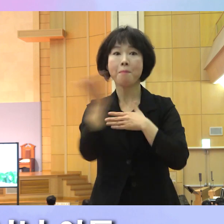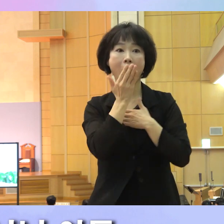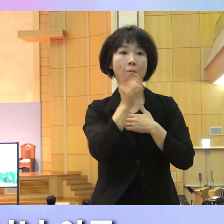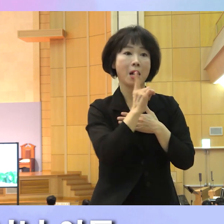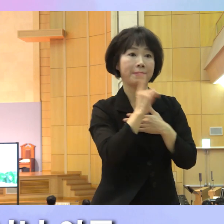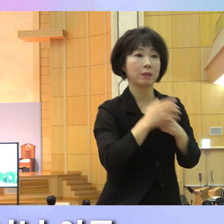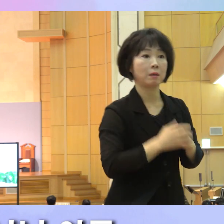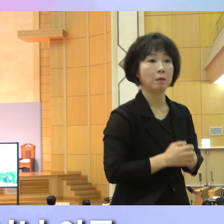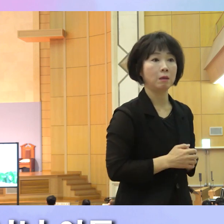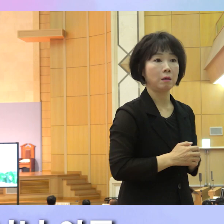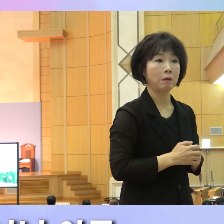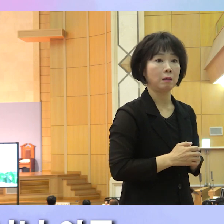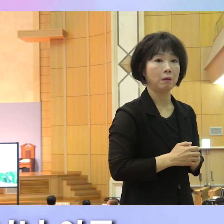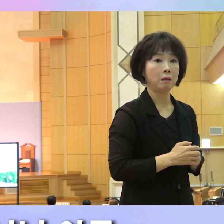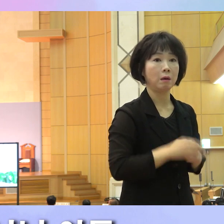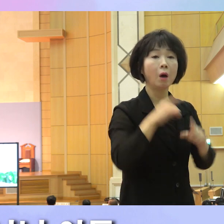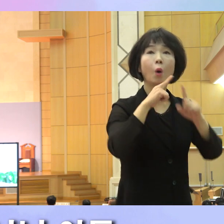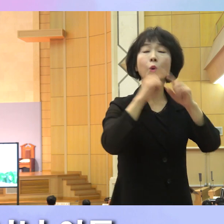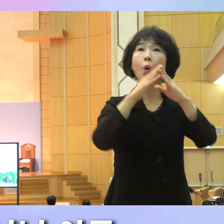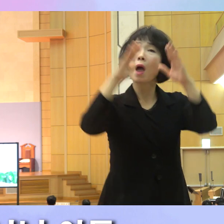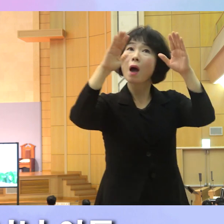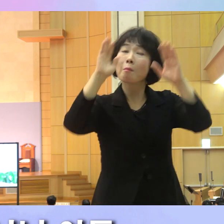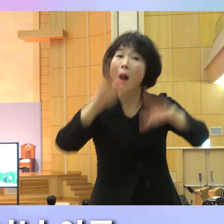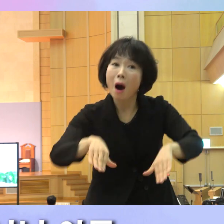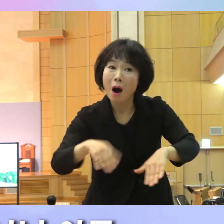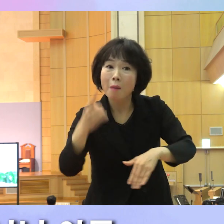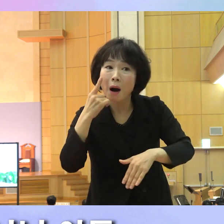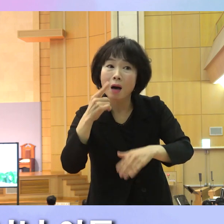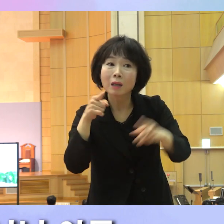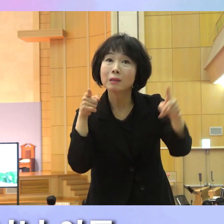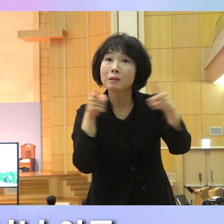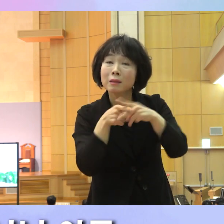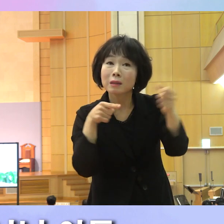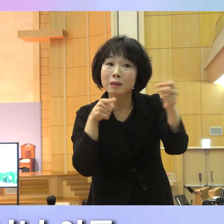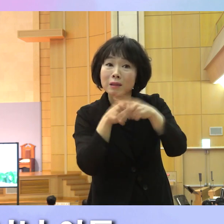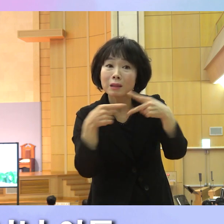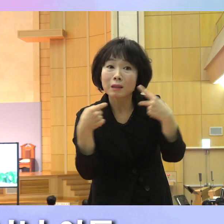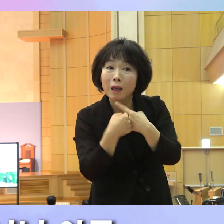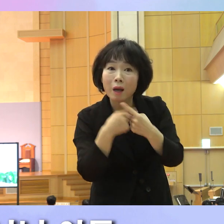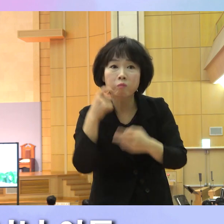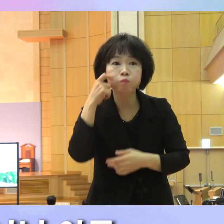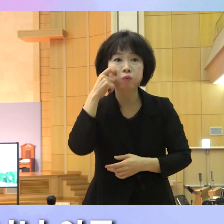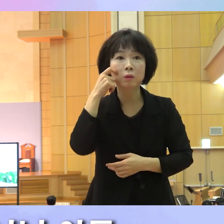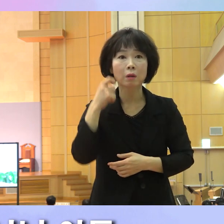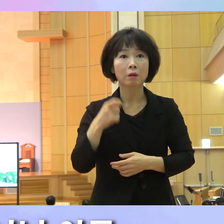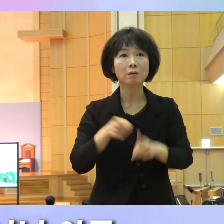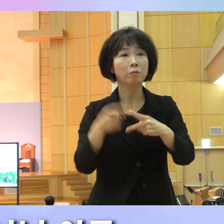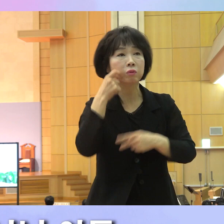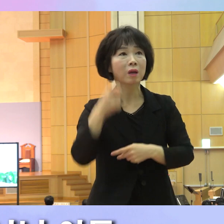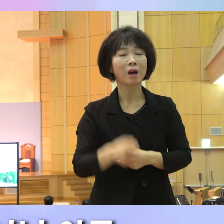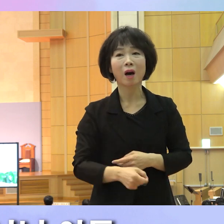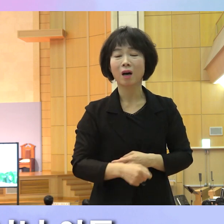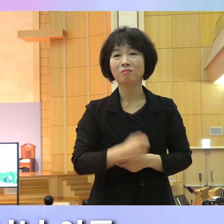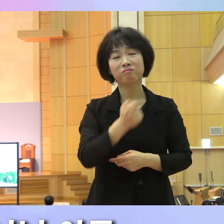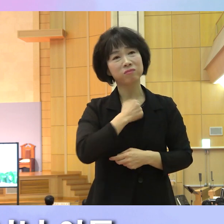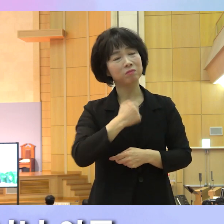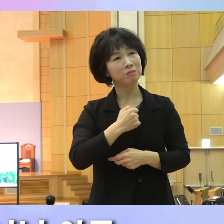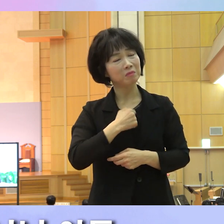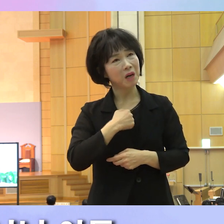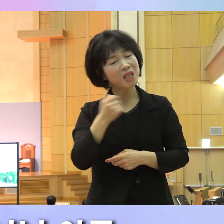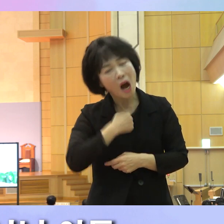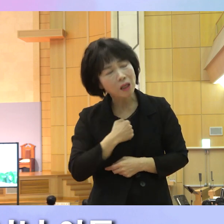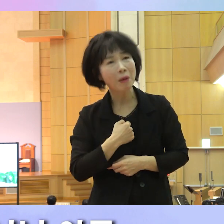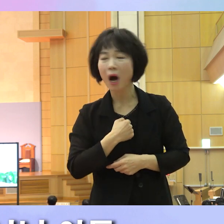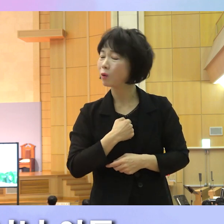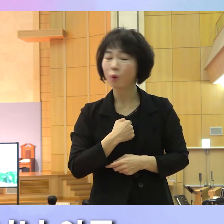하는 그 의미를 알아듣지 못하고, 아니 이 성전을 왜 허물어? 이